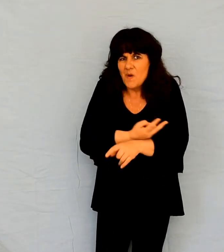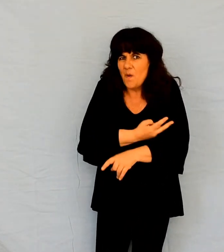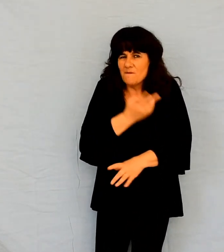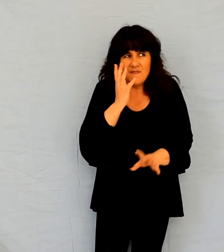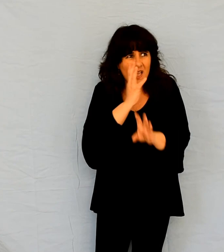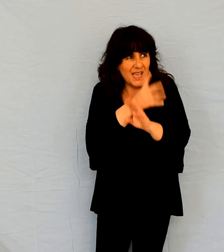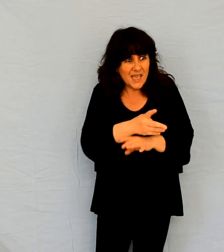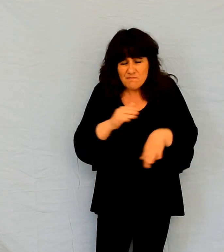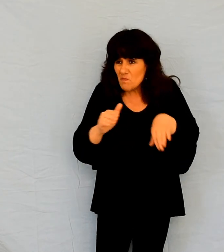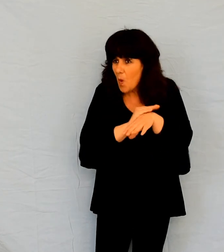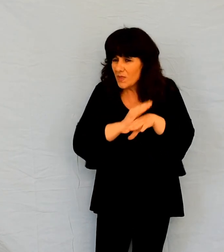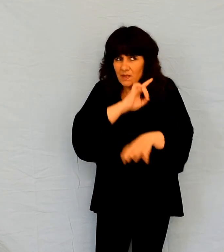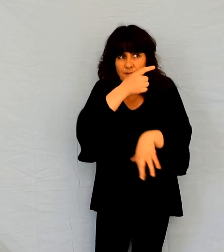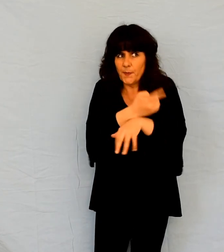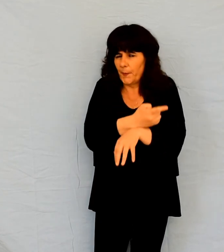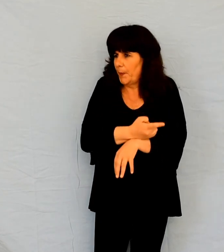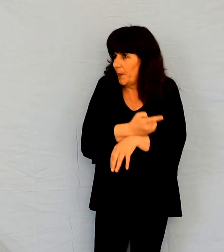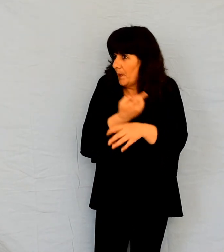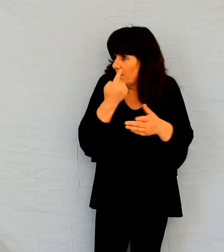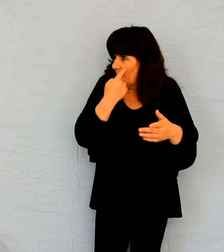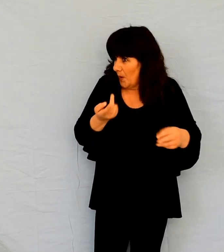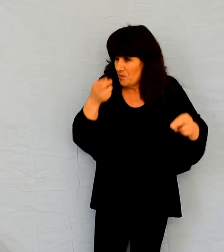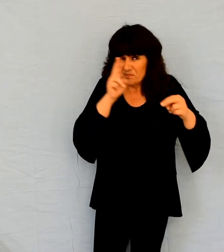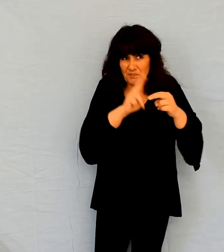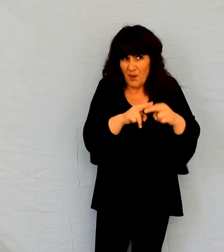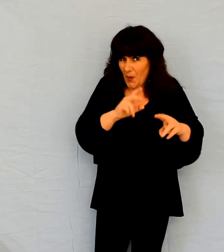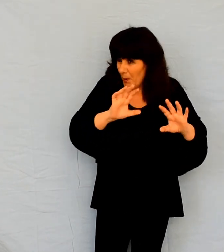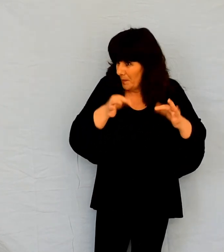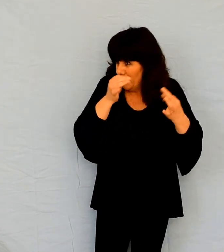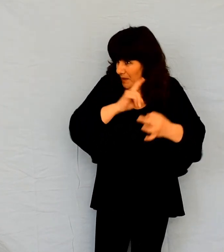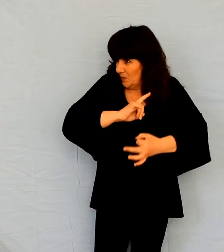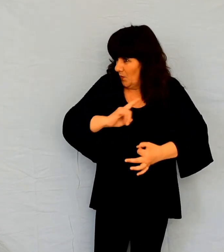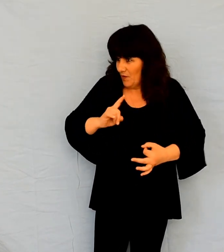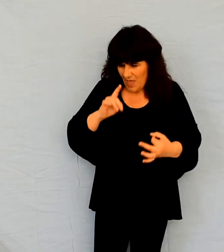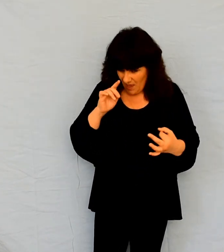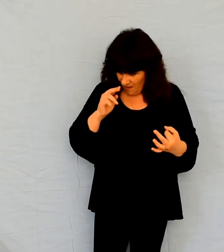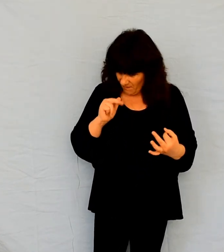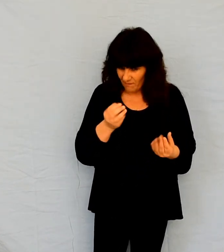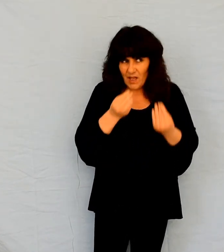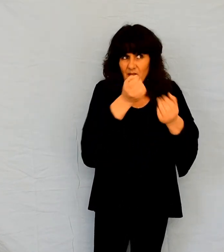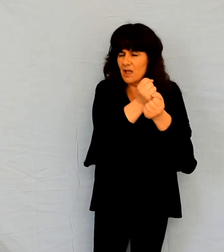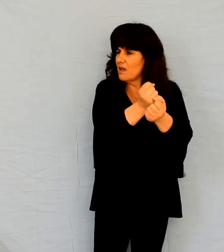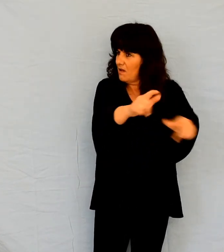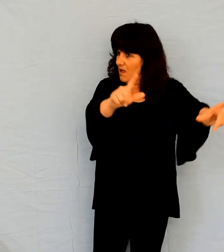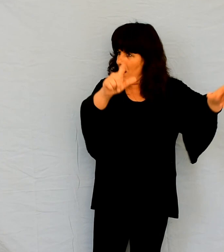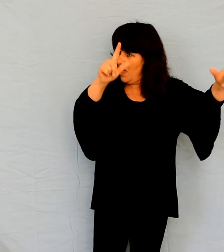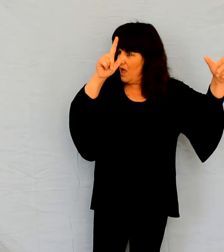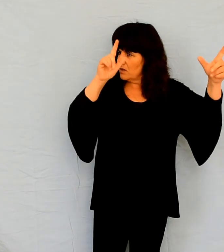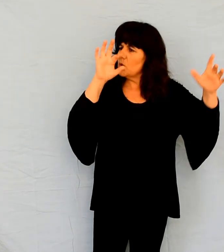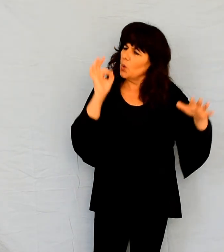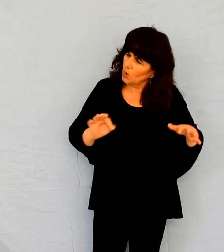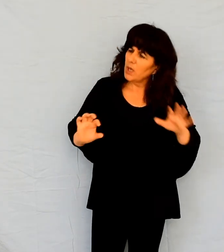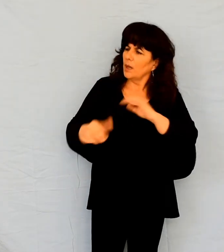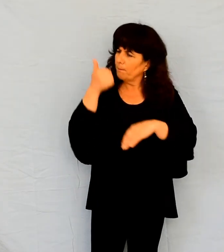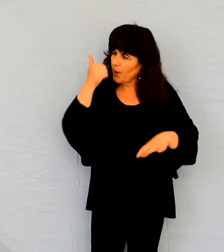aucun motif de condamnation à mort. Je vais donc le relâcher, après lui avoir fait donner une correction. »